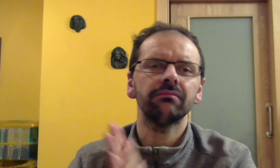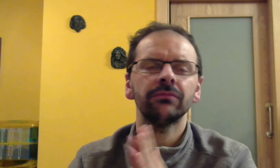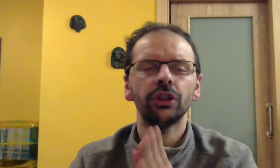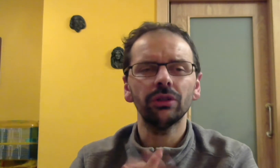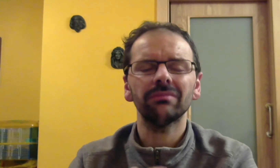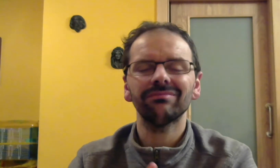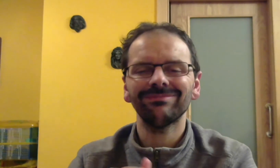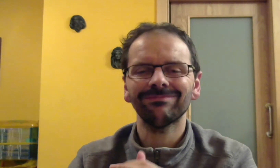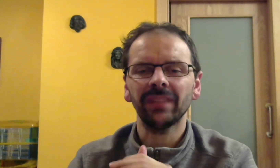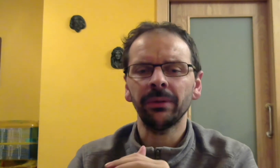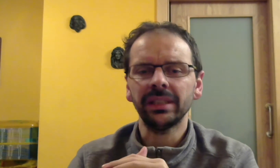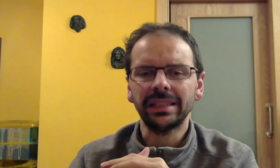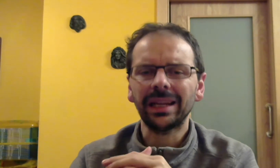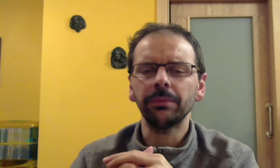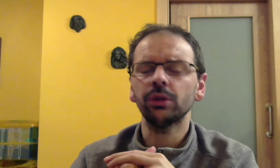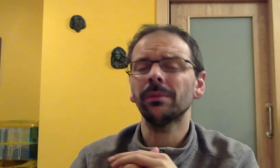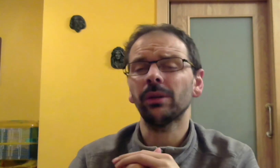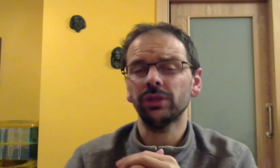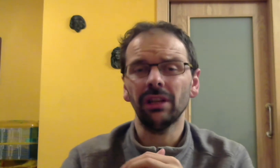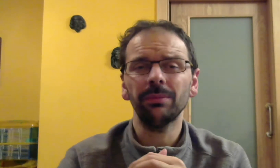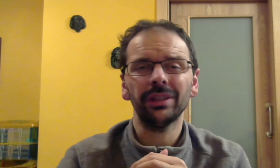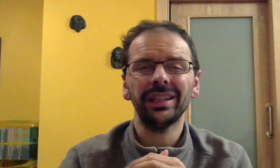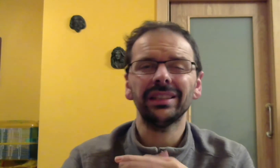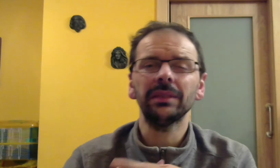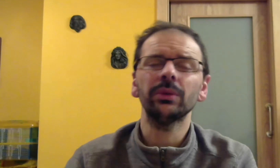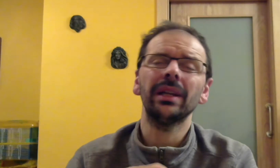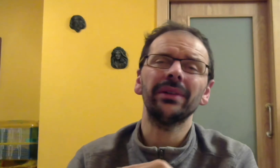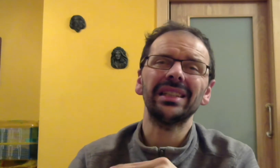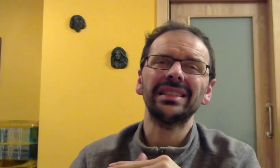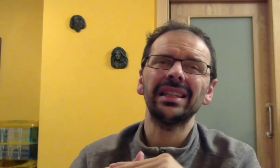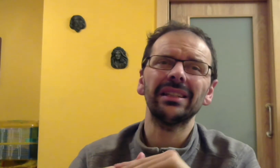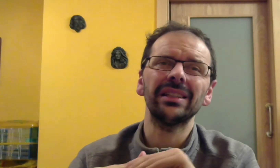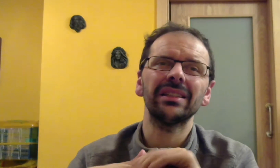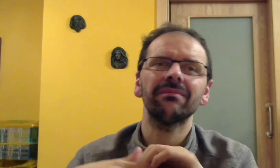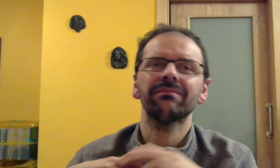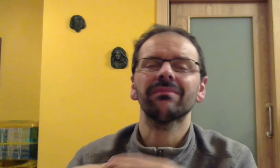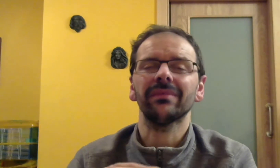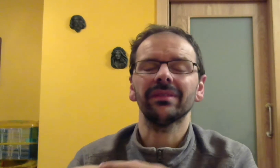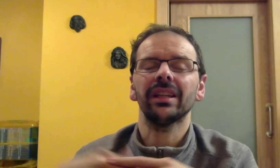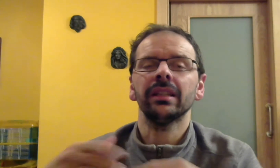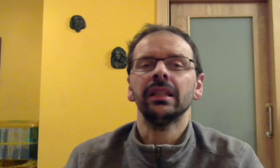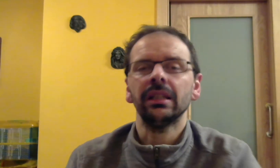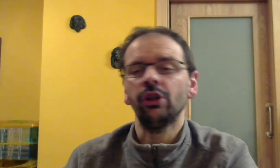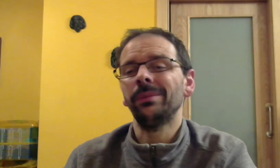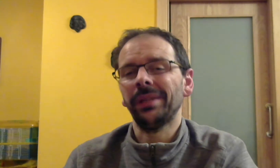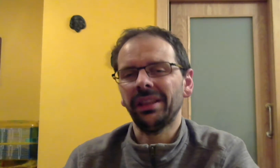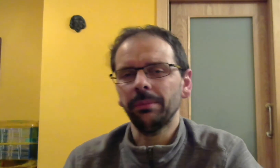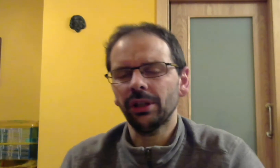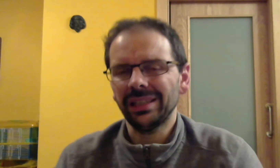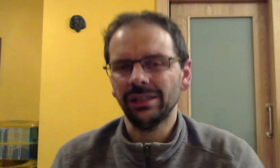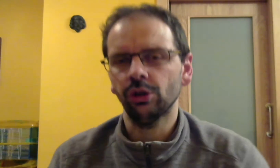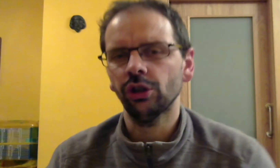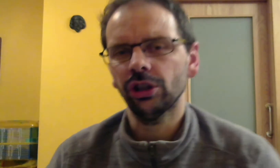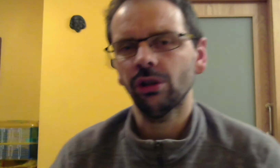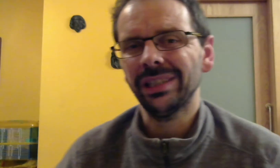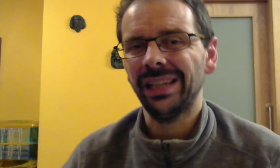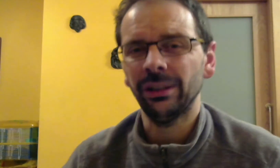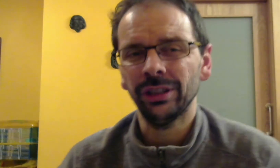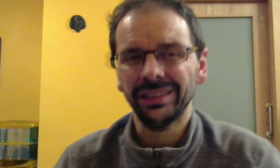yo, a ver, este capítulo me ha gustado porque era Tatooine. La verdad es que lo del principio casi todo es lo que salió en el